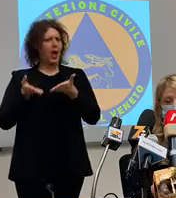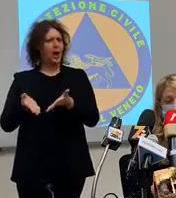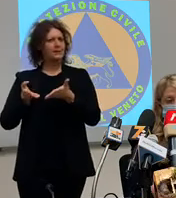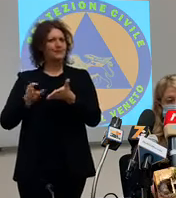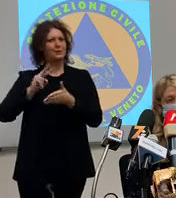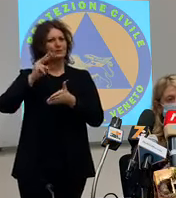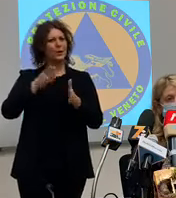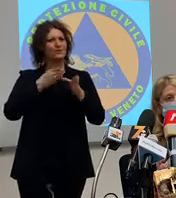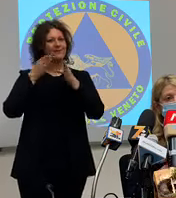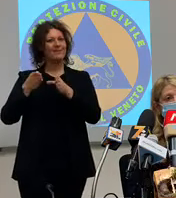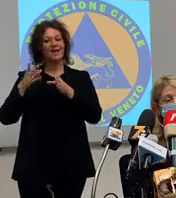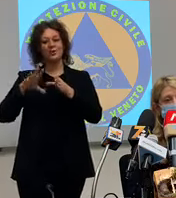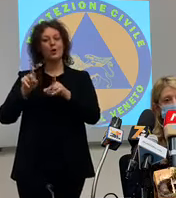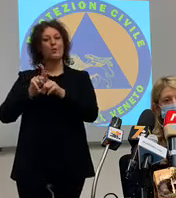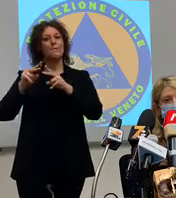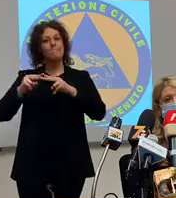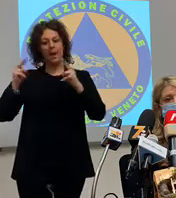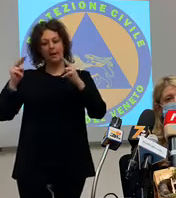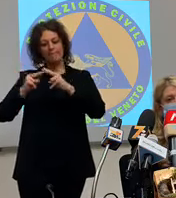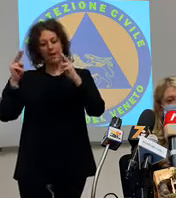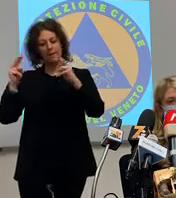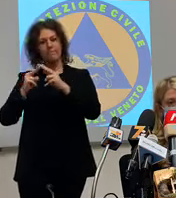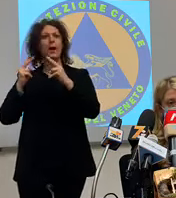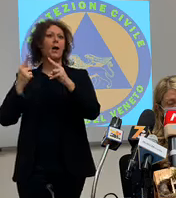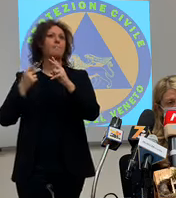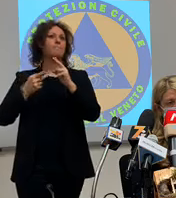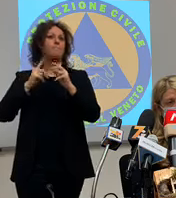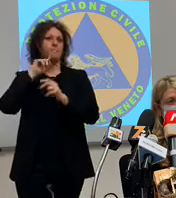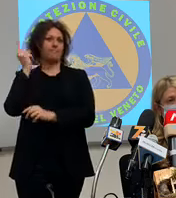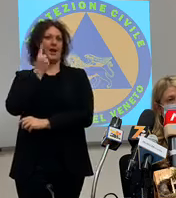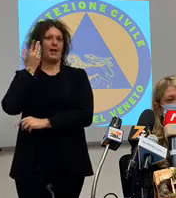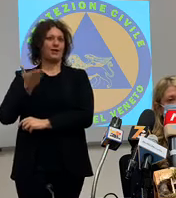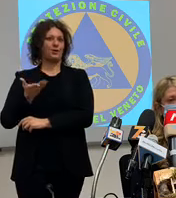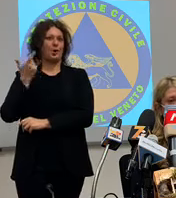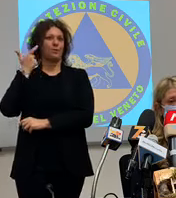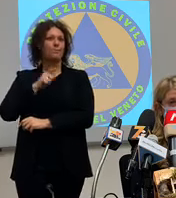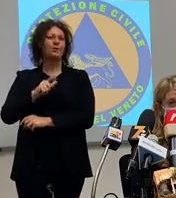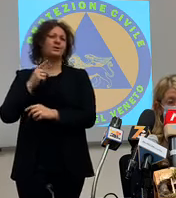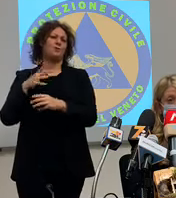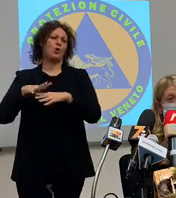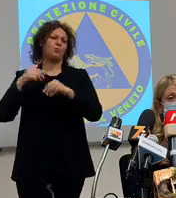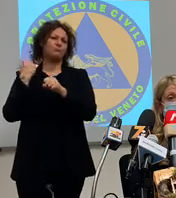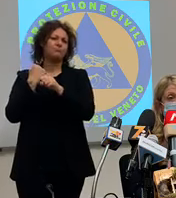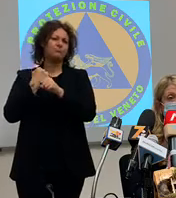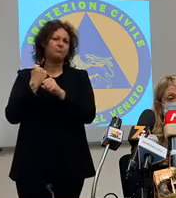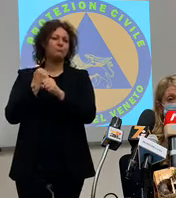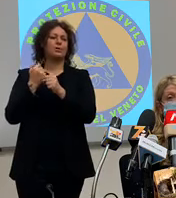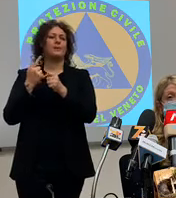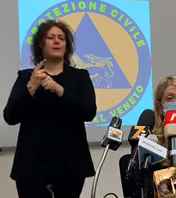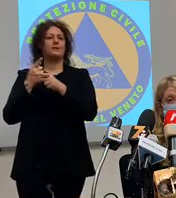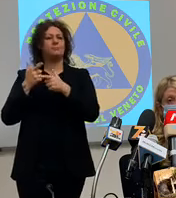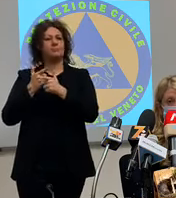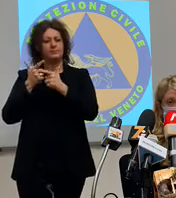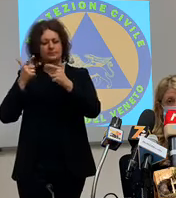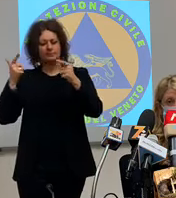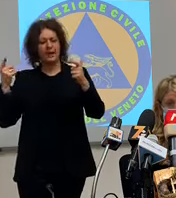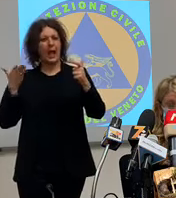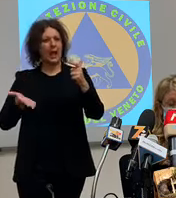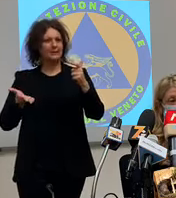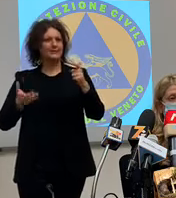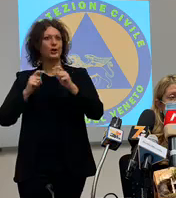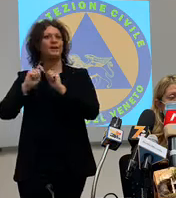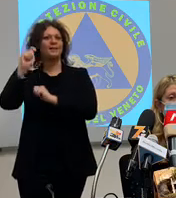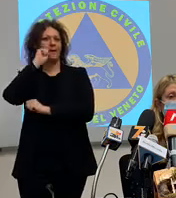attraverso diciamo una messa a sistema e un potenziamento di quelle che sono state le microbiologie siamo in grado di fare molti più tamponi di